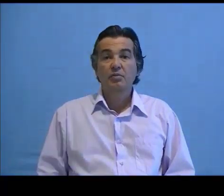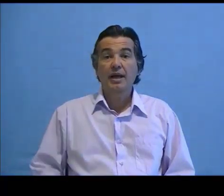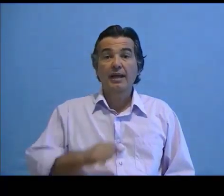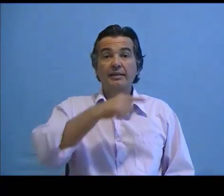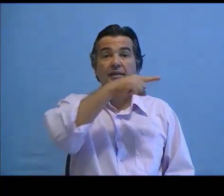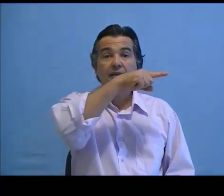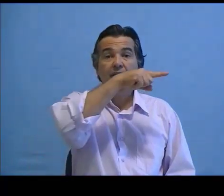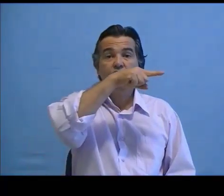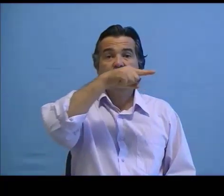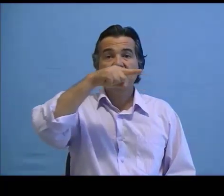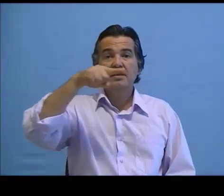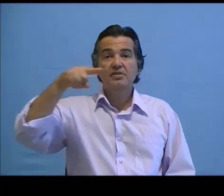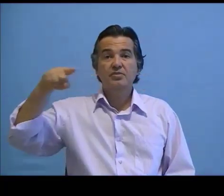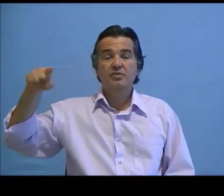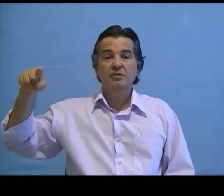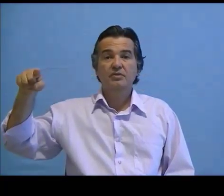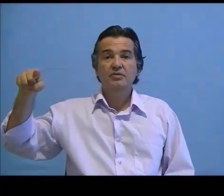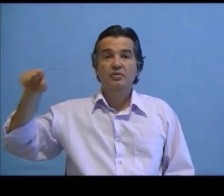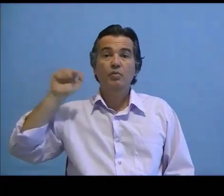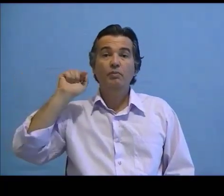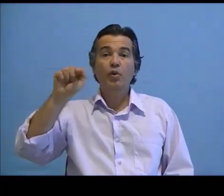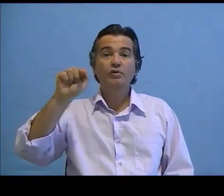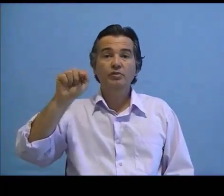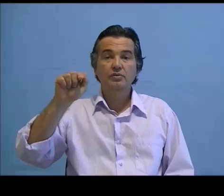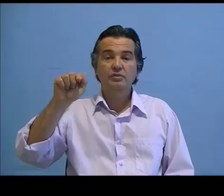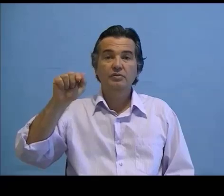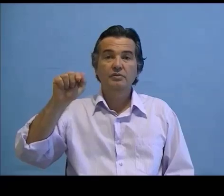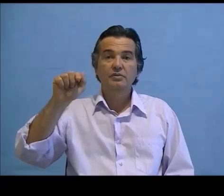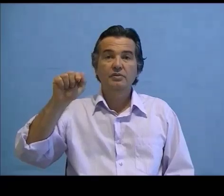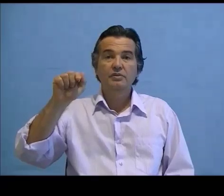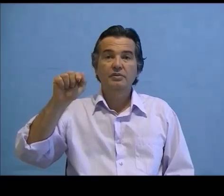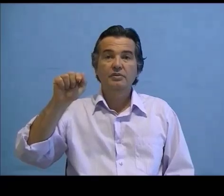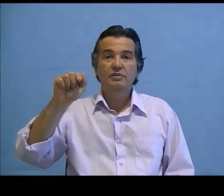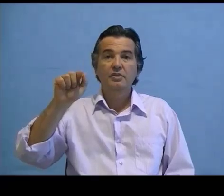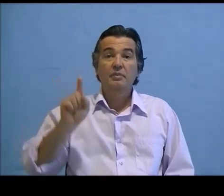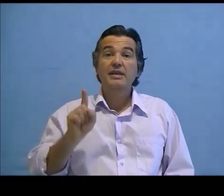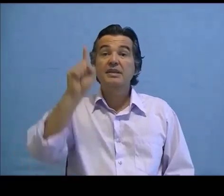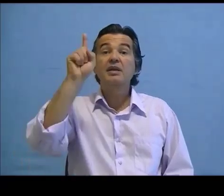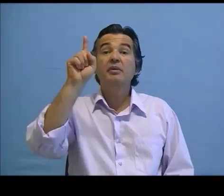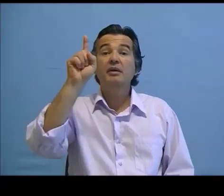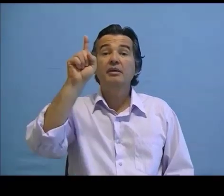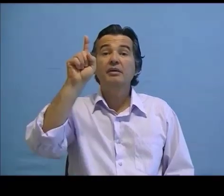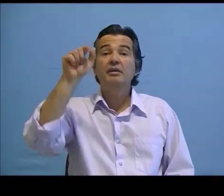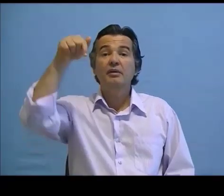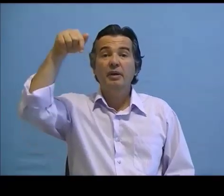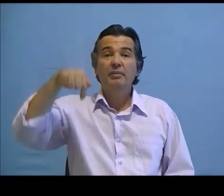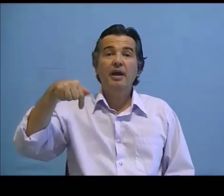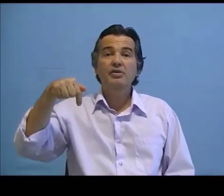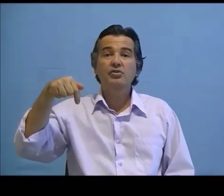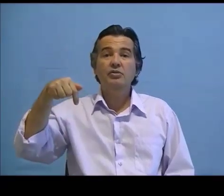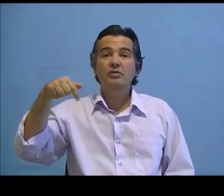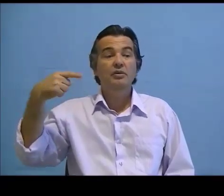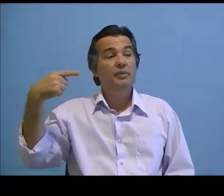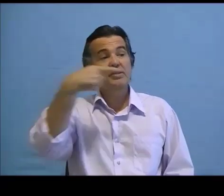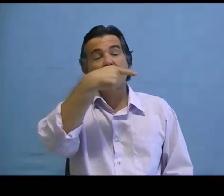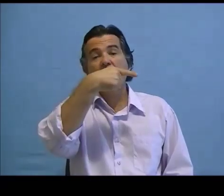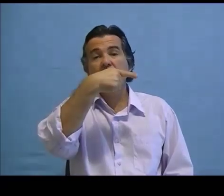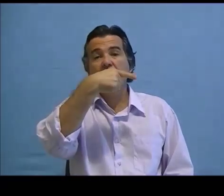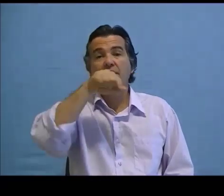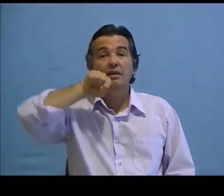Uma reta é só fazer isso. Um ponto. Para cima, para baixo, para a esquerda,